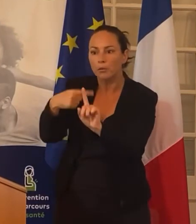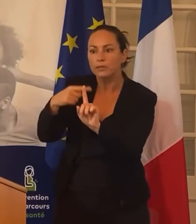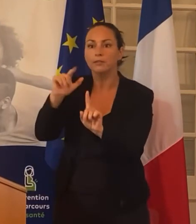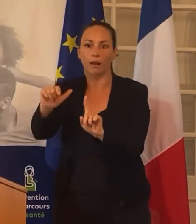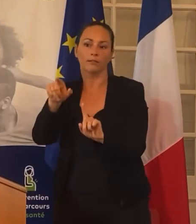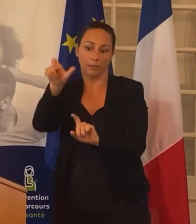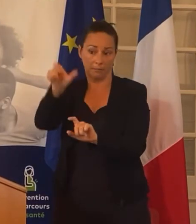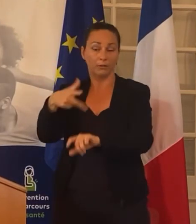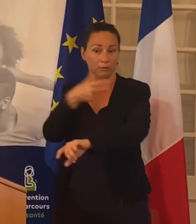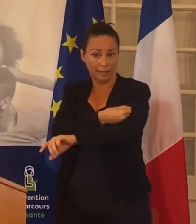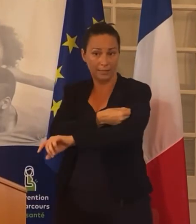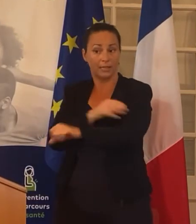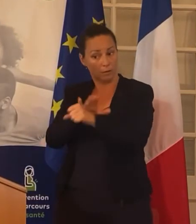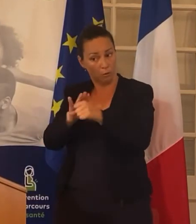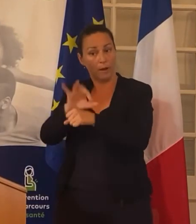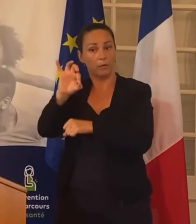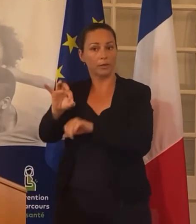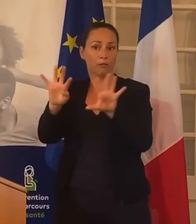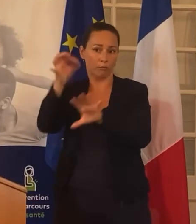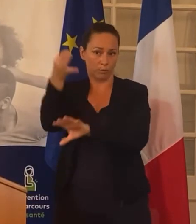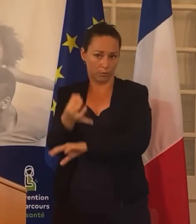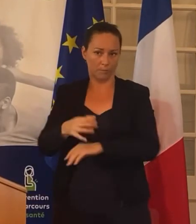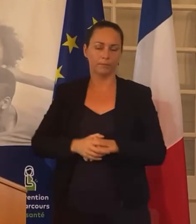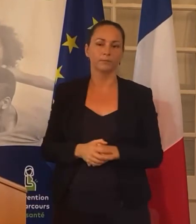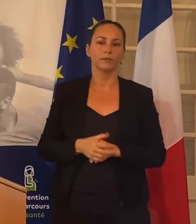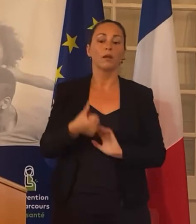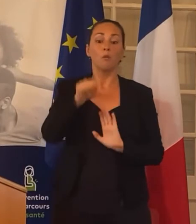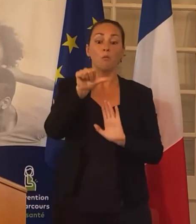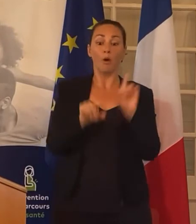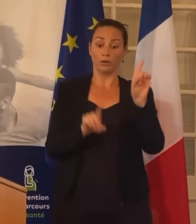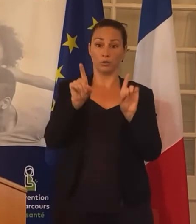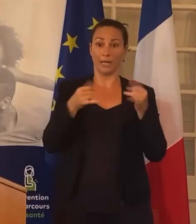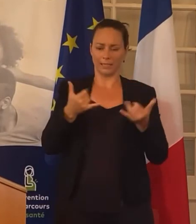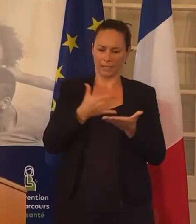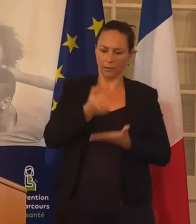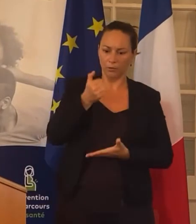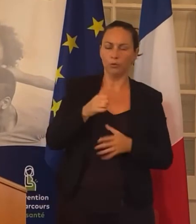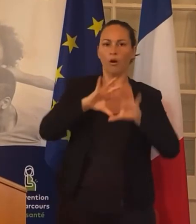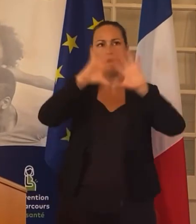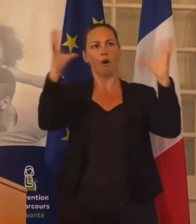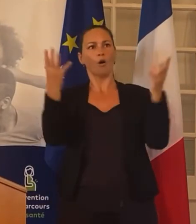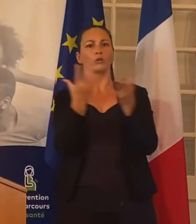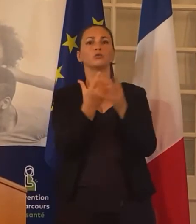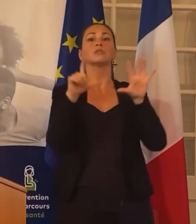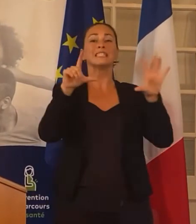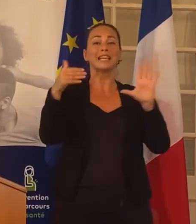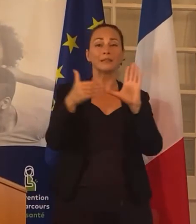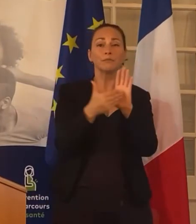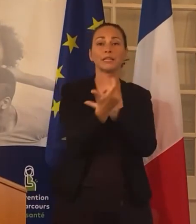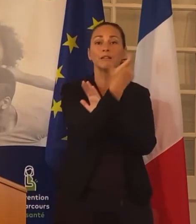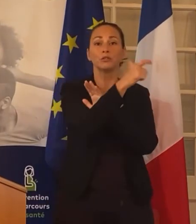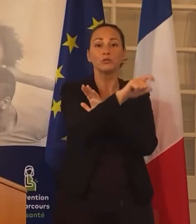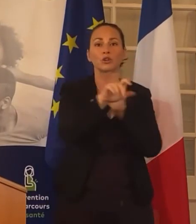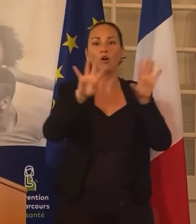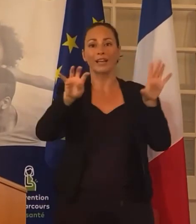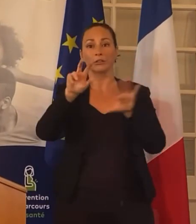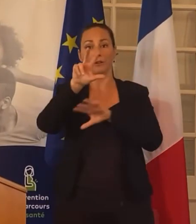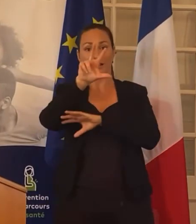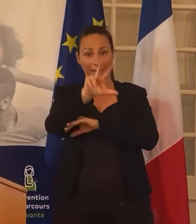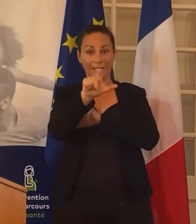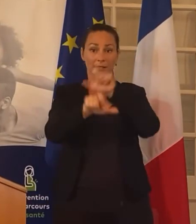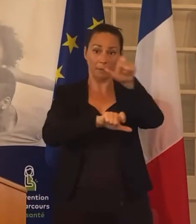vaccinées. À La Réunion, toujours au mois de juillet, sur 7 293 personnes reconnues